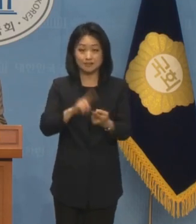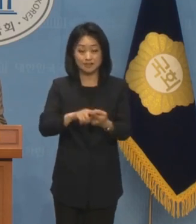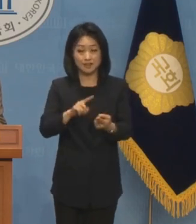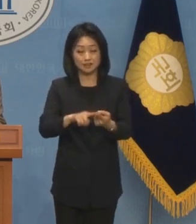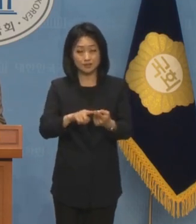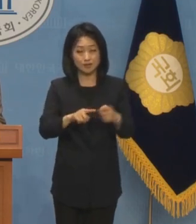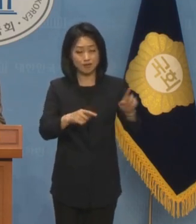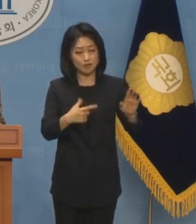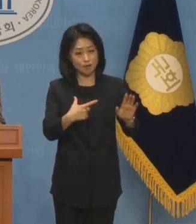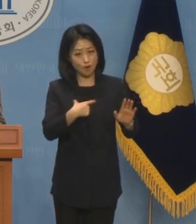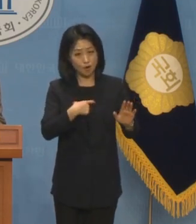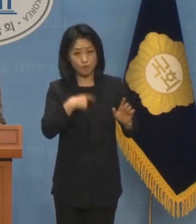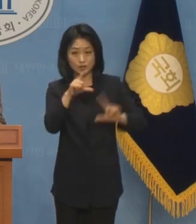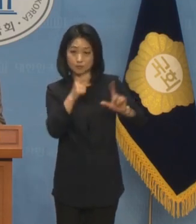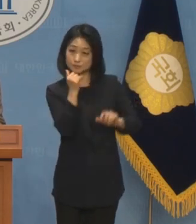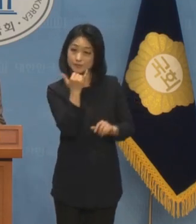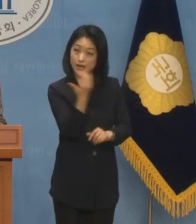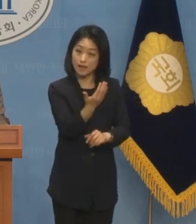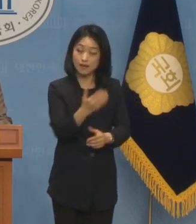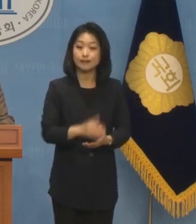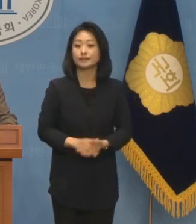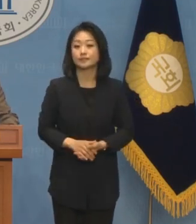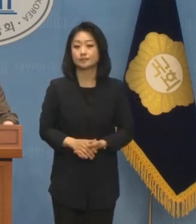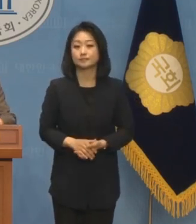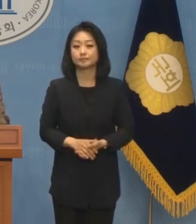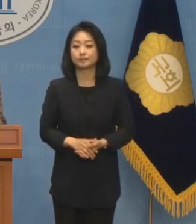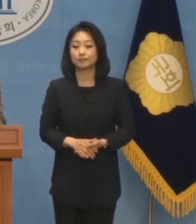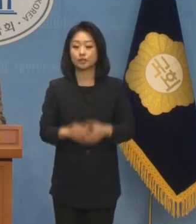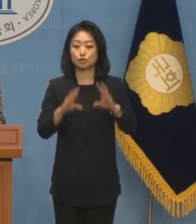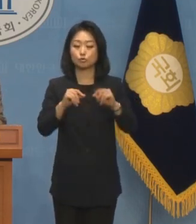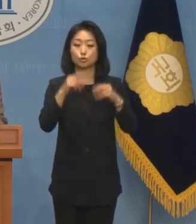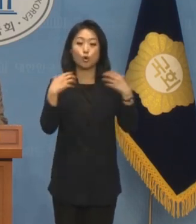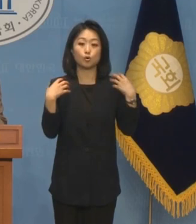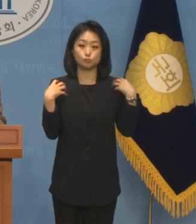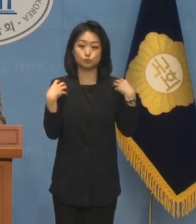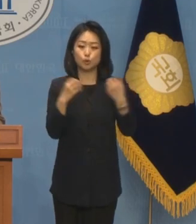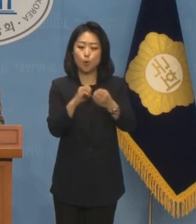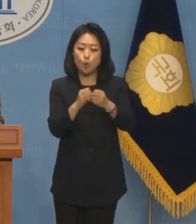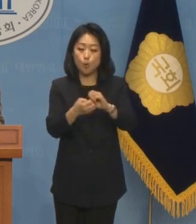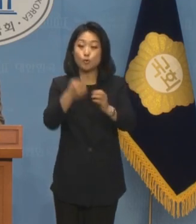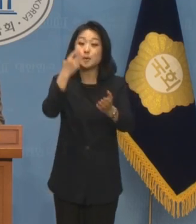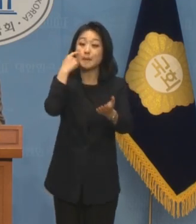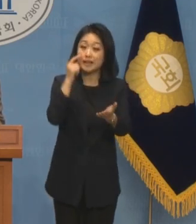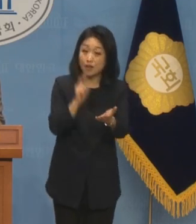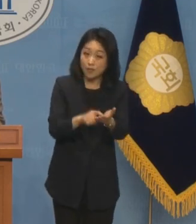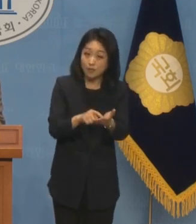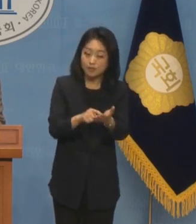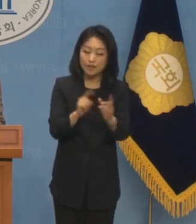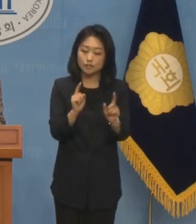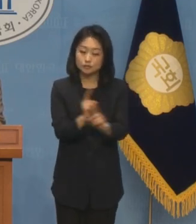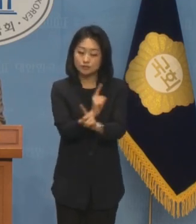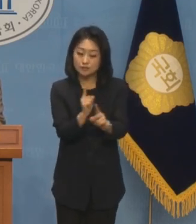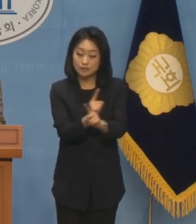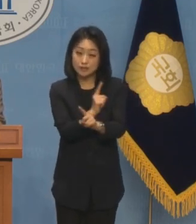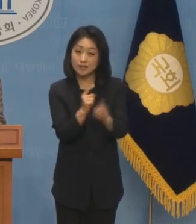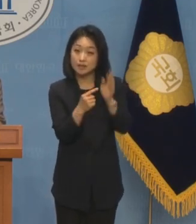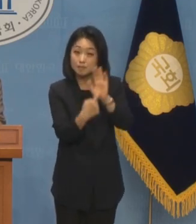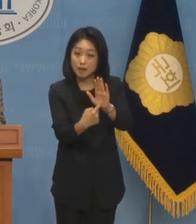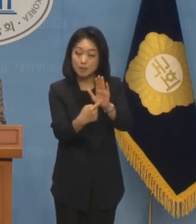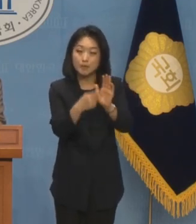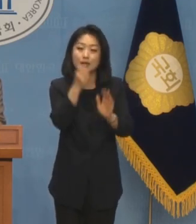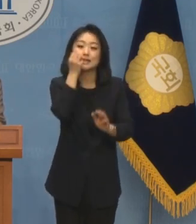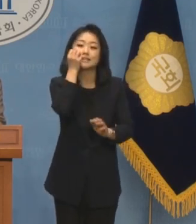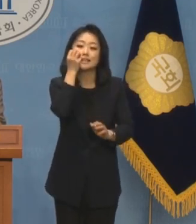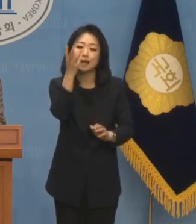것은 아닙니까 국토부가 오류를 발견하고 정정하 석달이나 걸렸다는